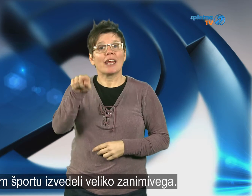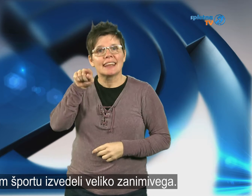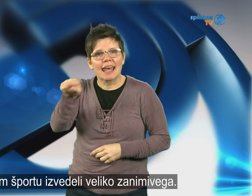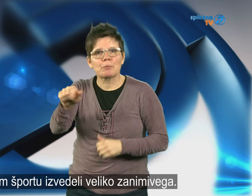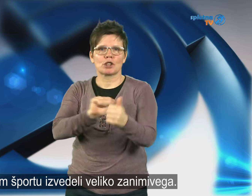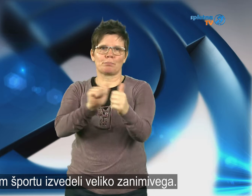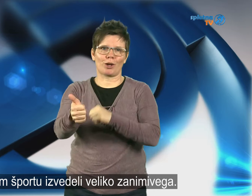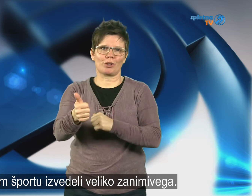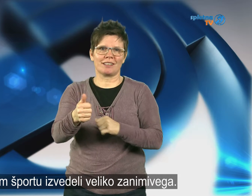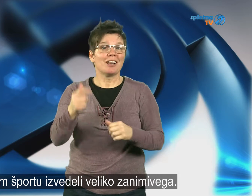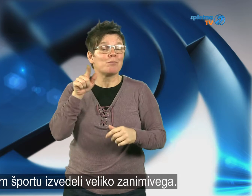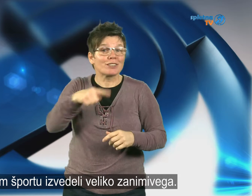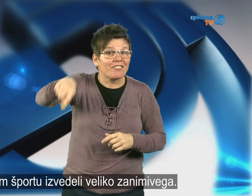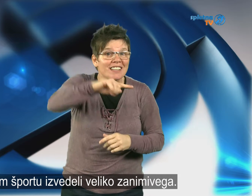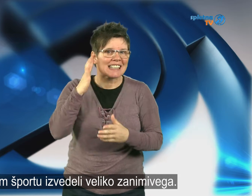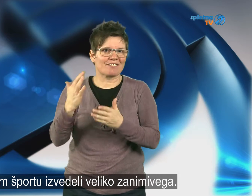zanimivega.